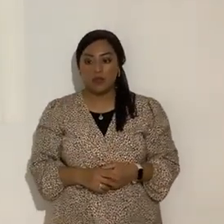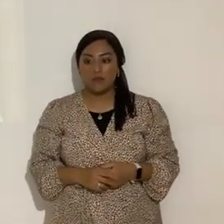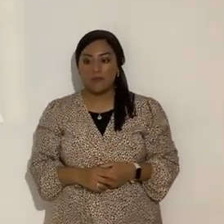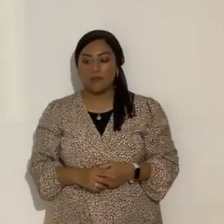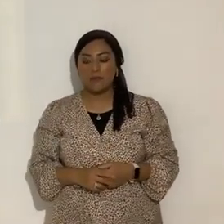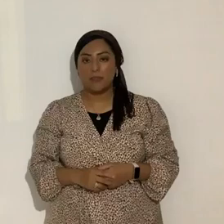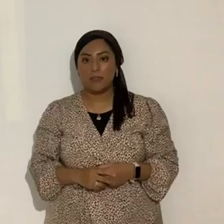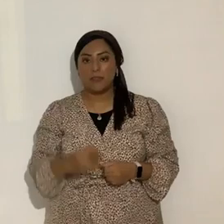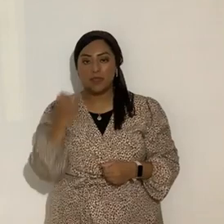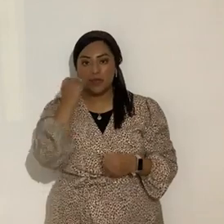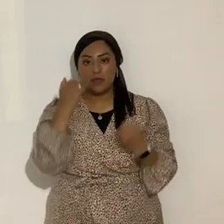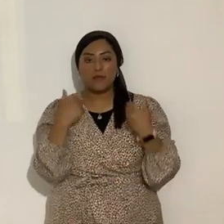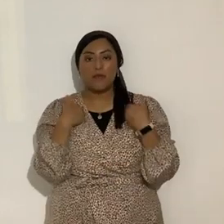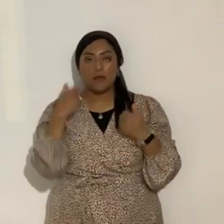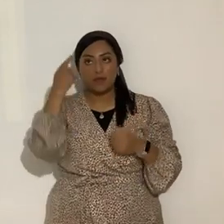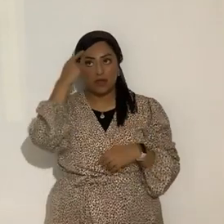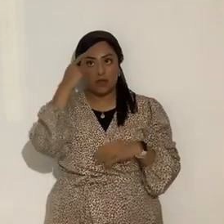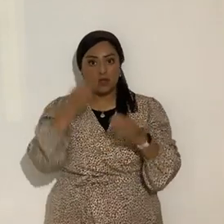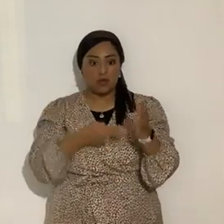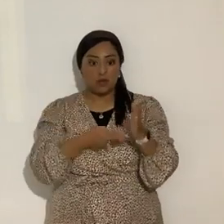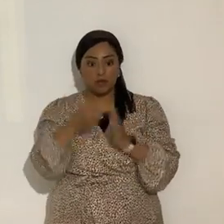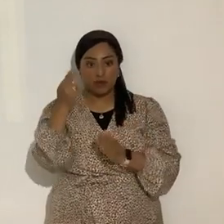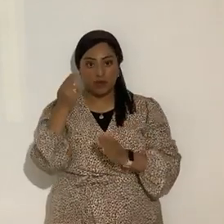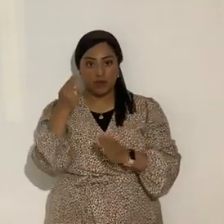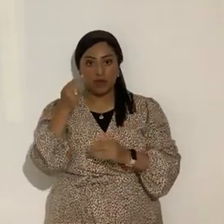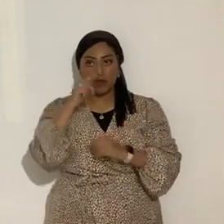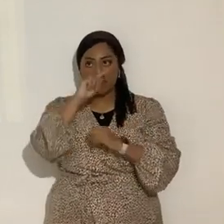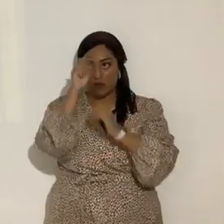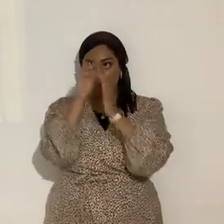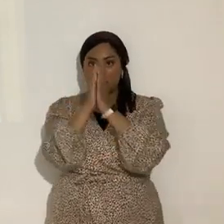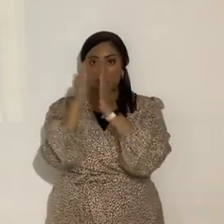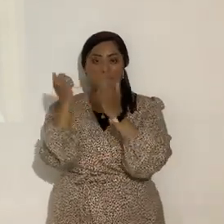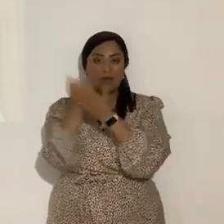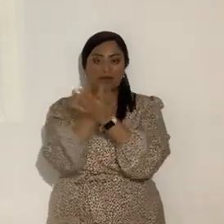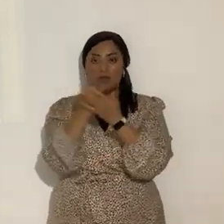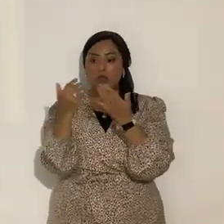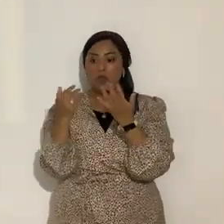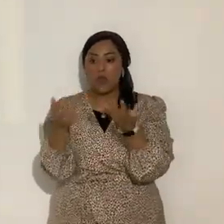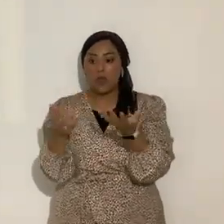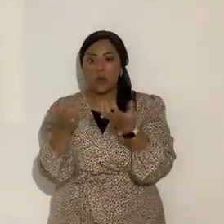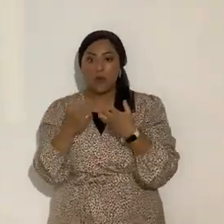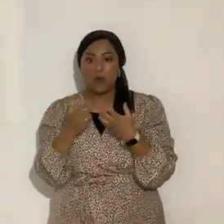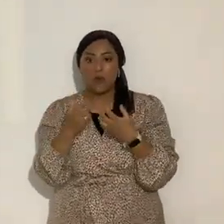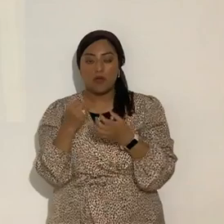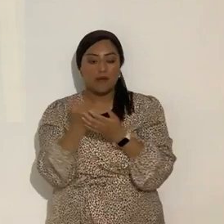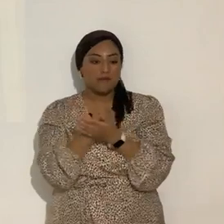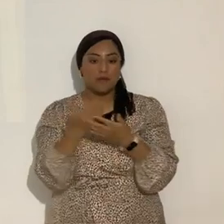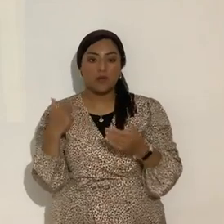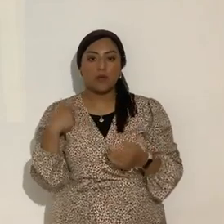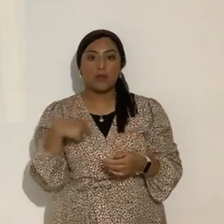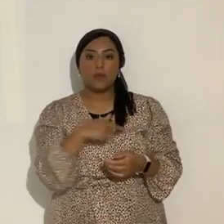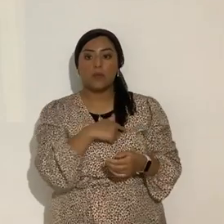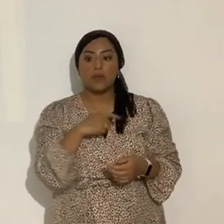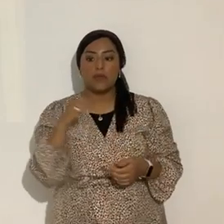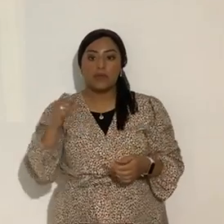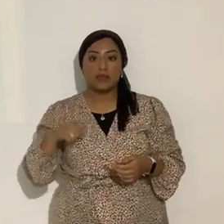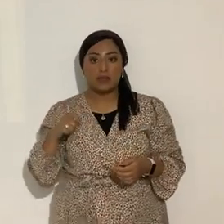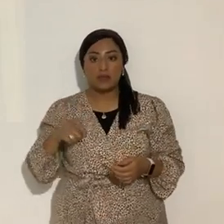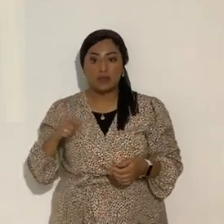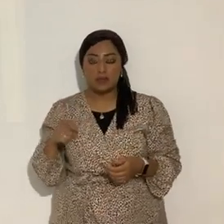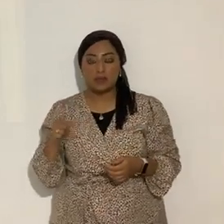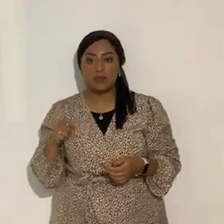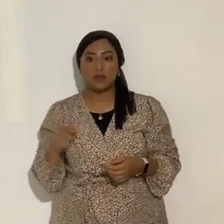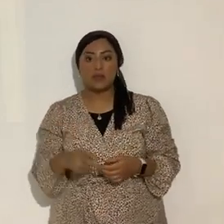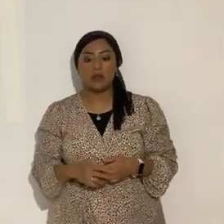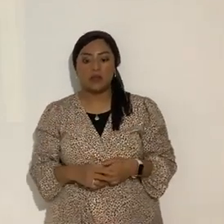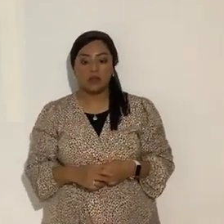Entonces, si se tiene una mente recta, se le pide todo lo que se le desee, todo lo que uno necesite, no nada